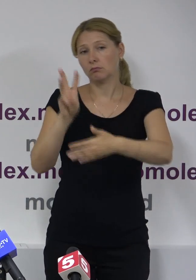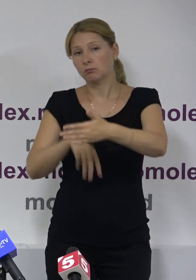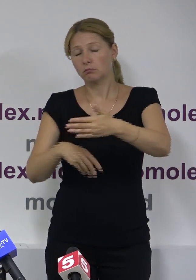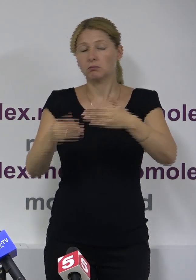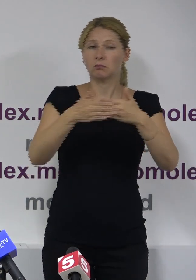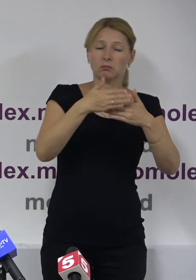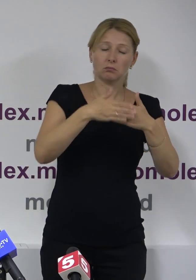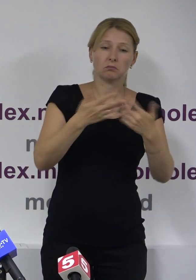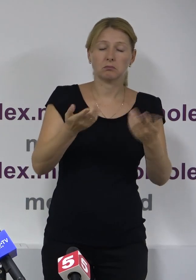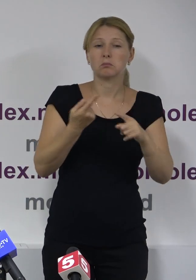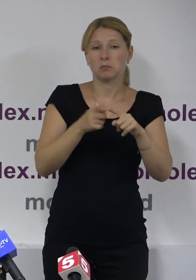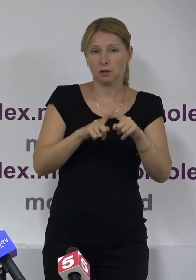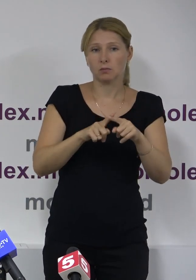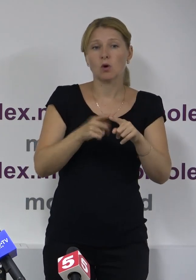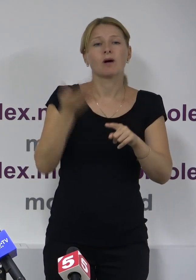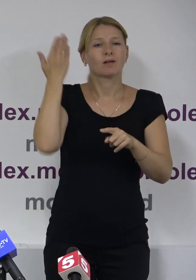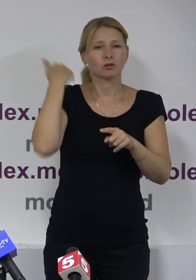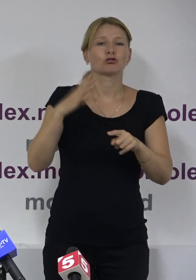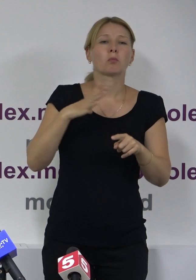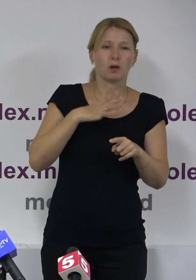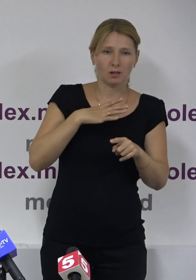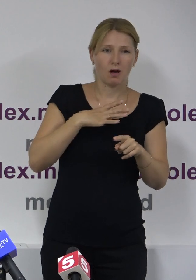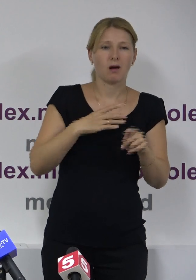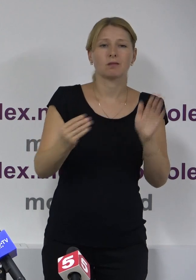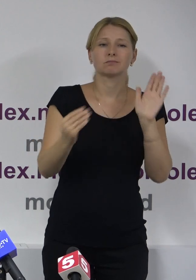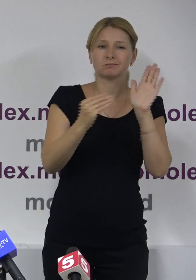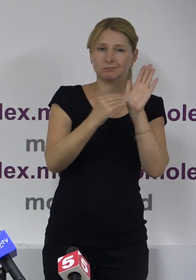electorală exista sau există în codul